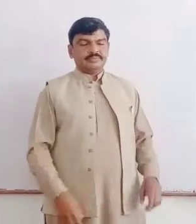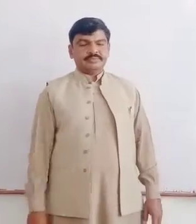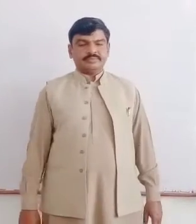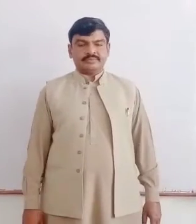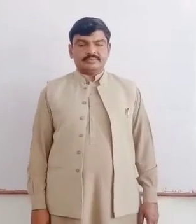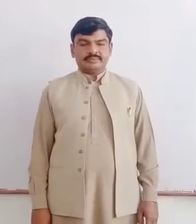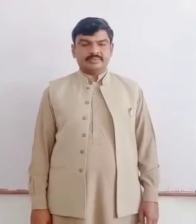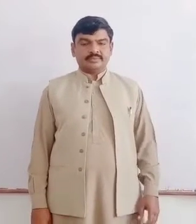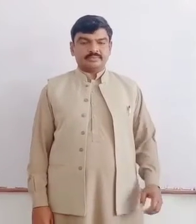खौल,